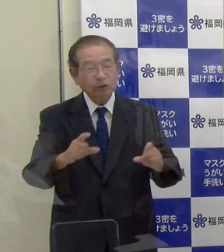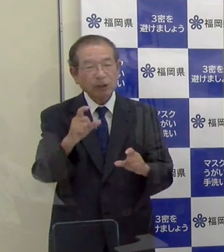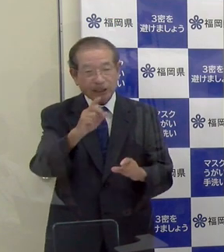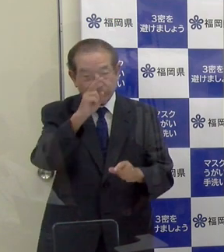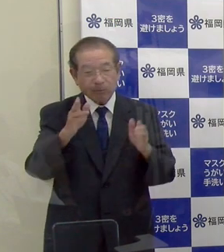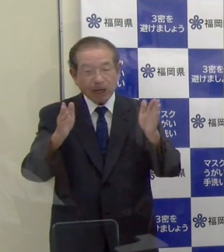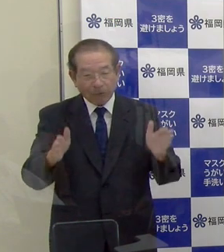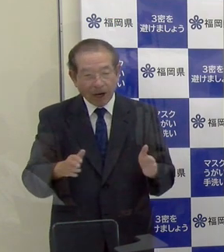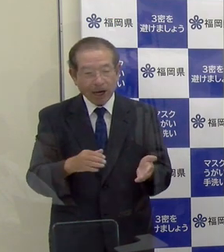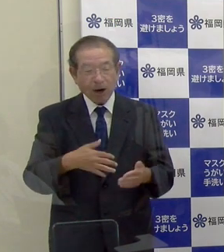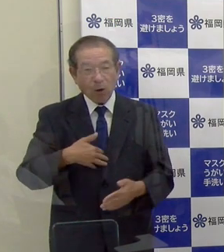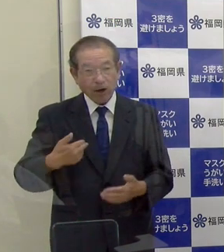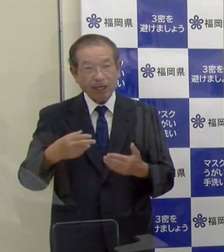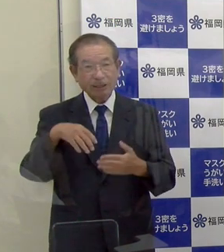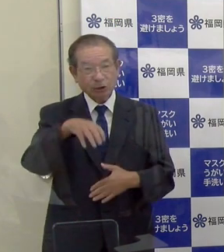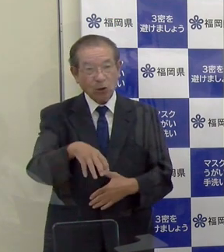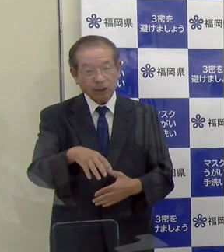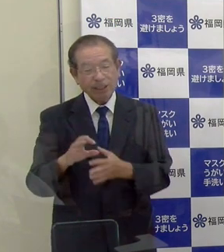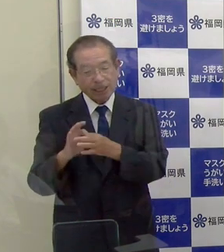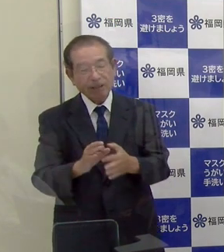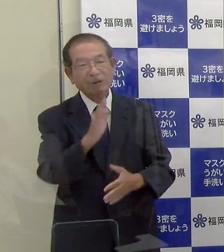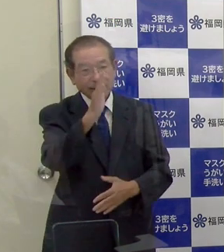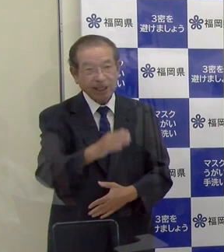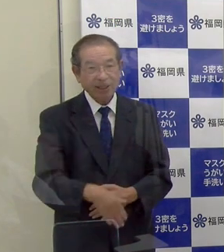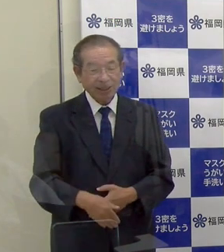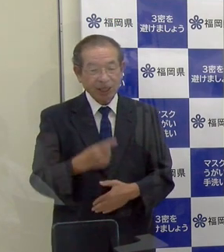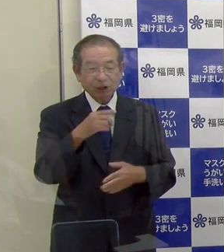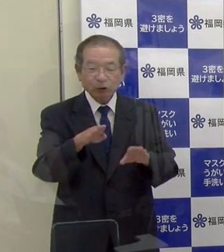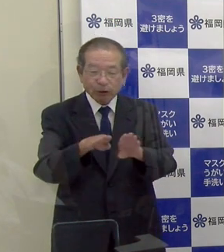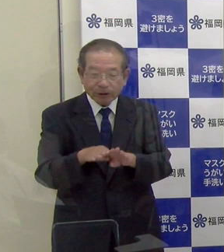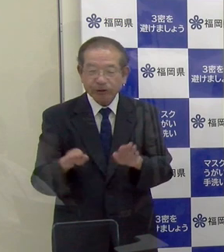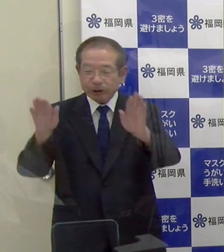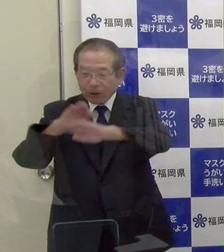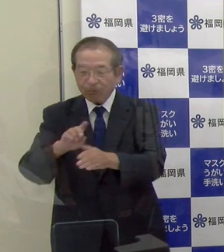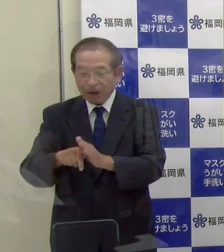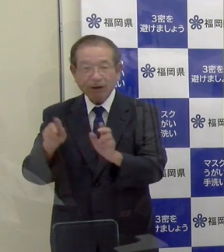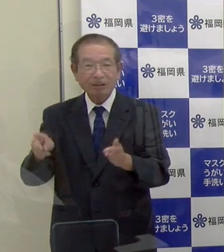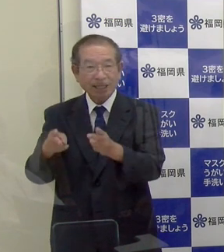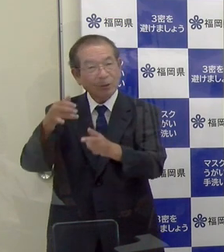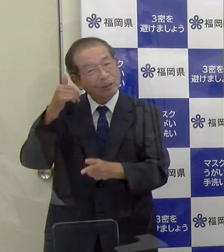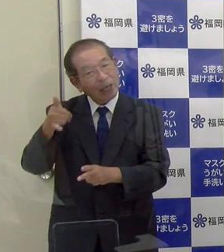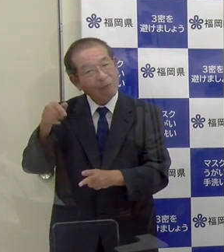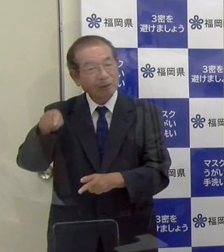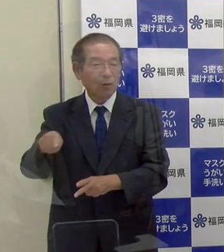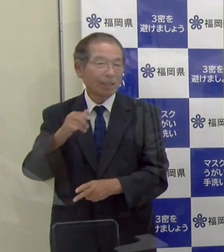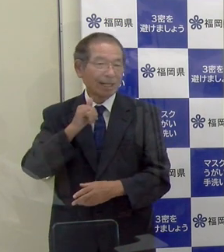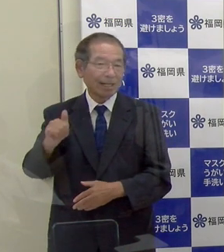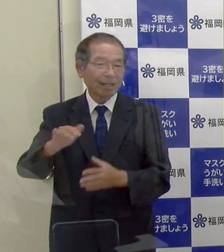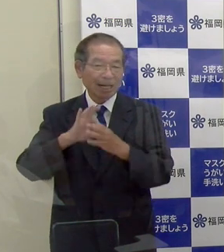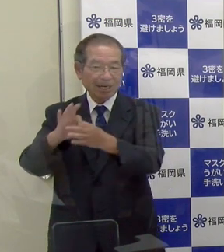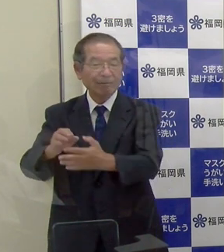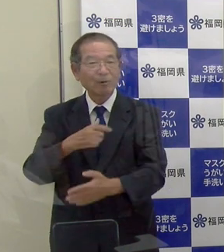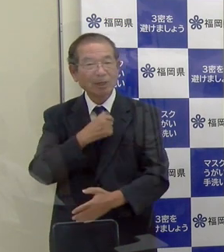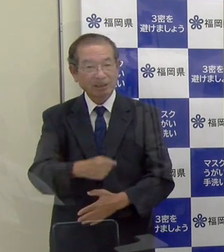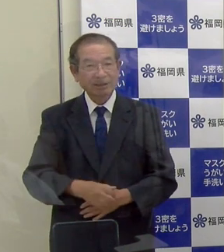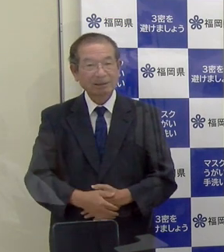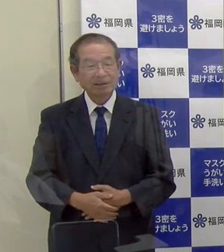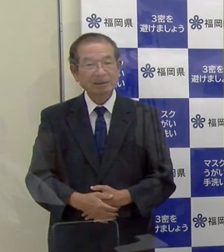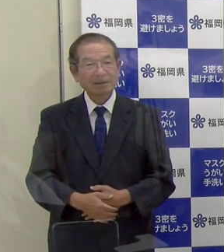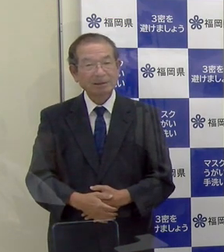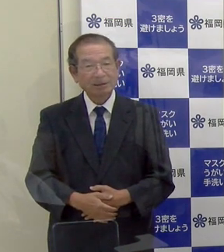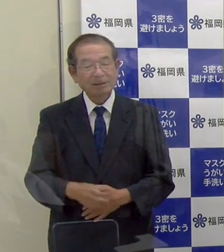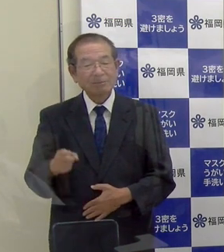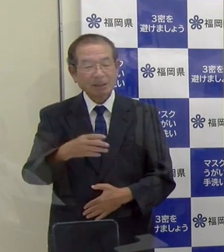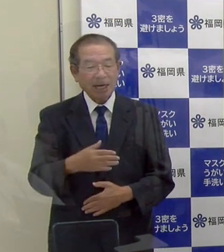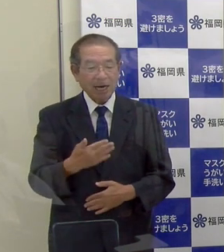保健所にご連絡くださいまた休日夜間は専用ダイヤルにご連絡を多く頂きたいと思います